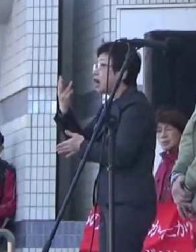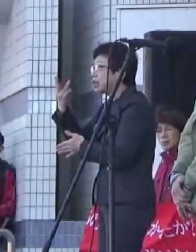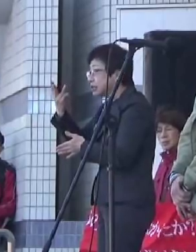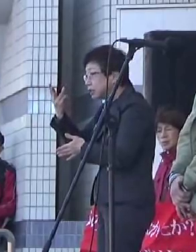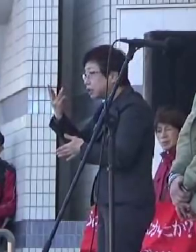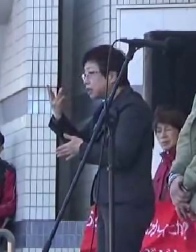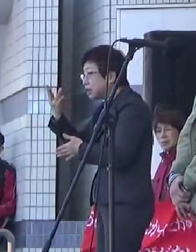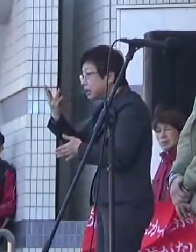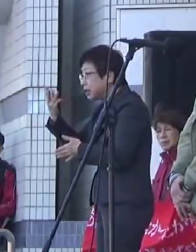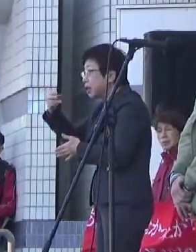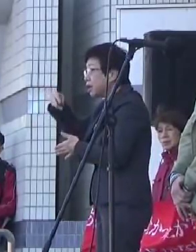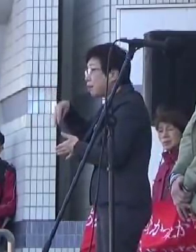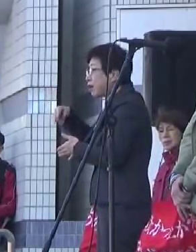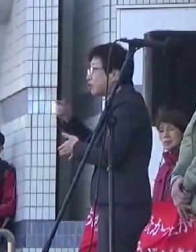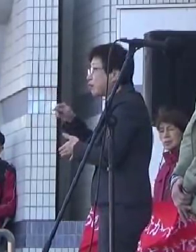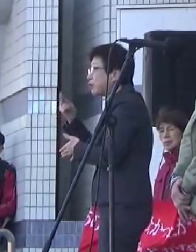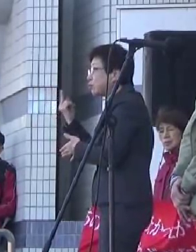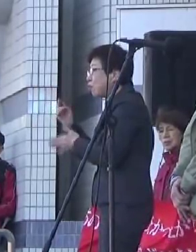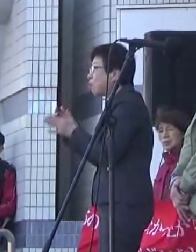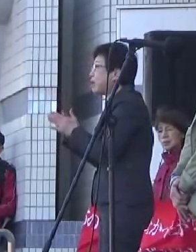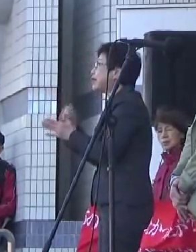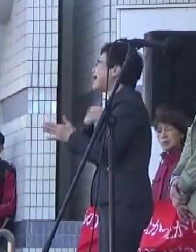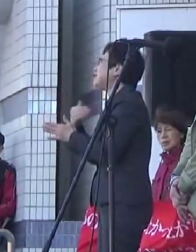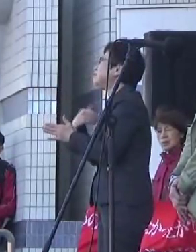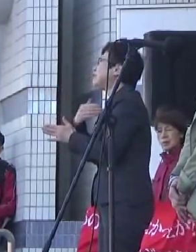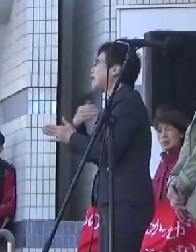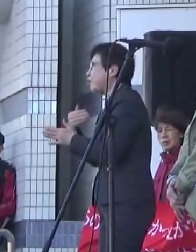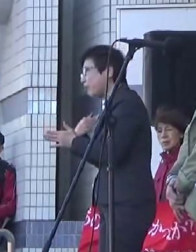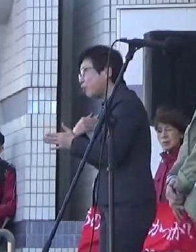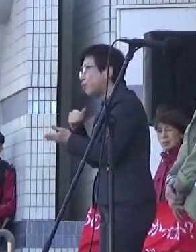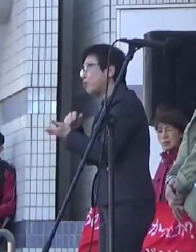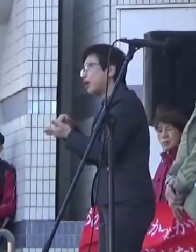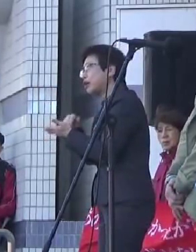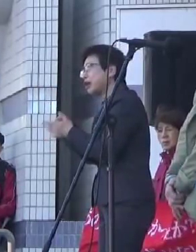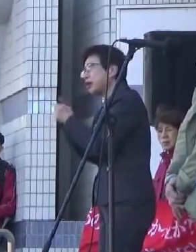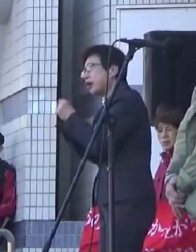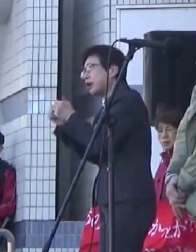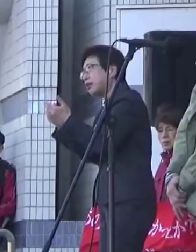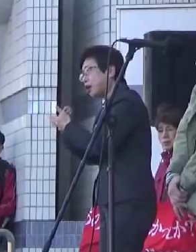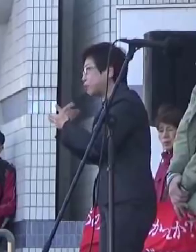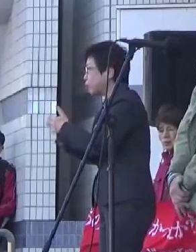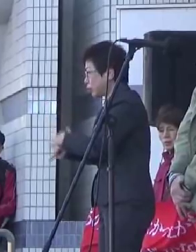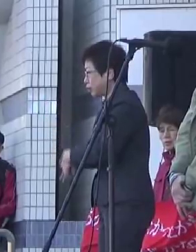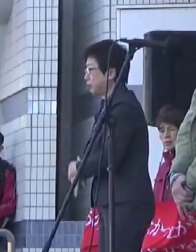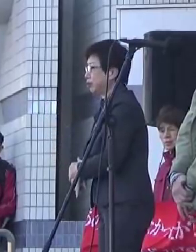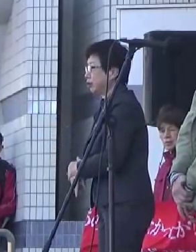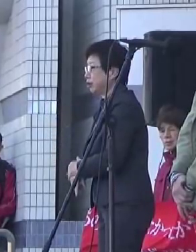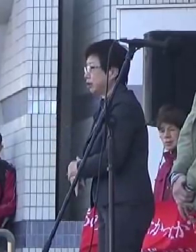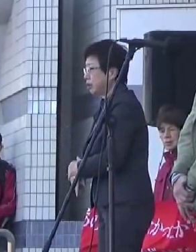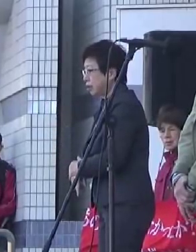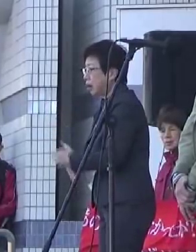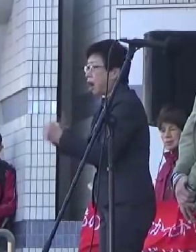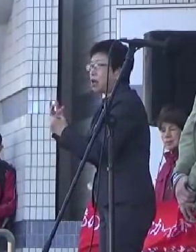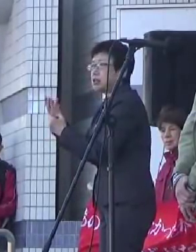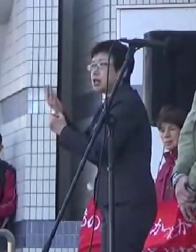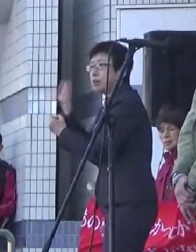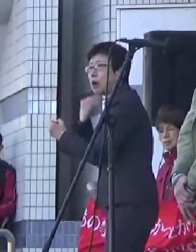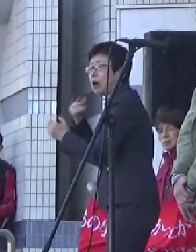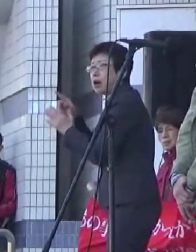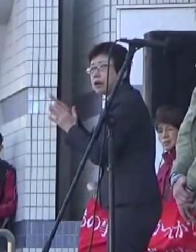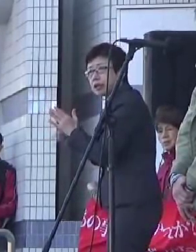シーベルトまでいいということになるのですね。で8年前